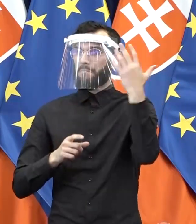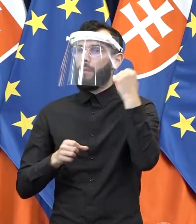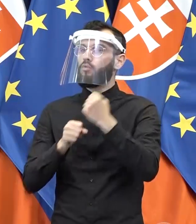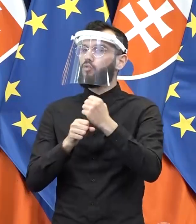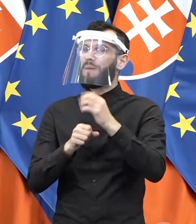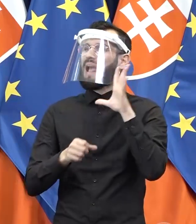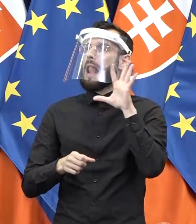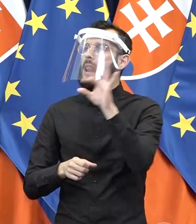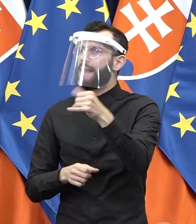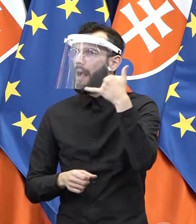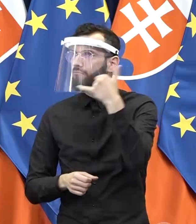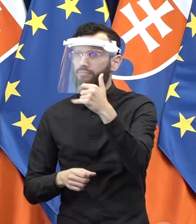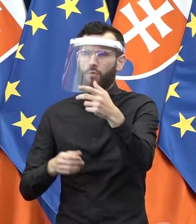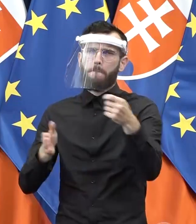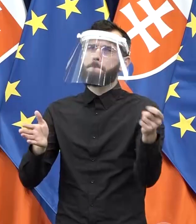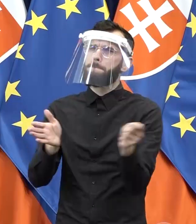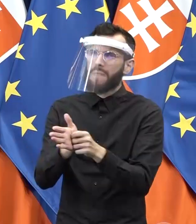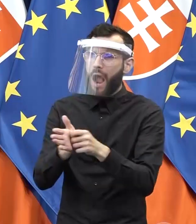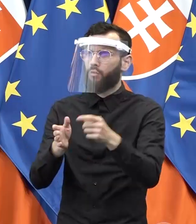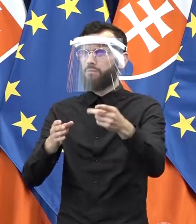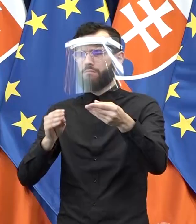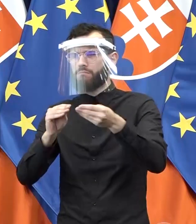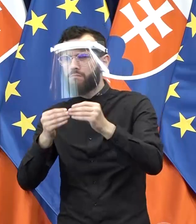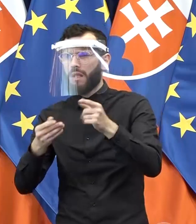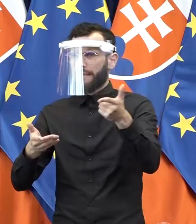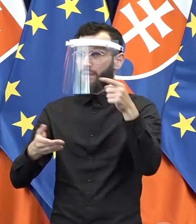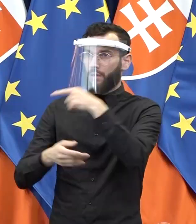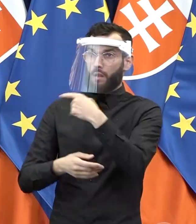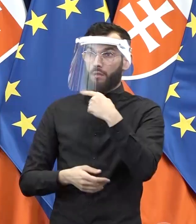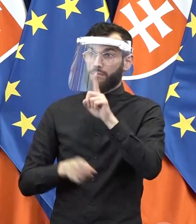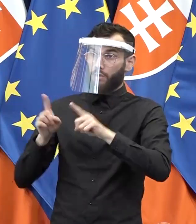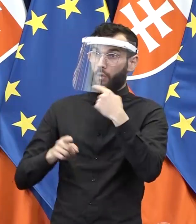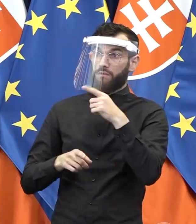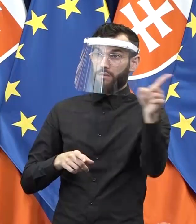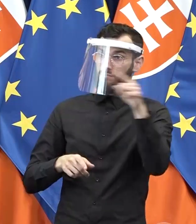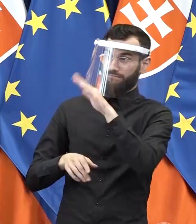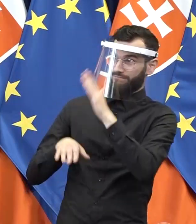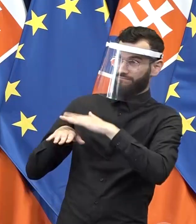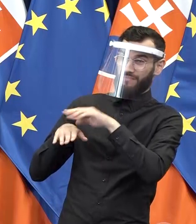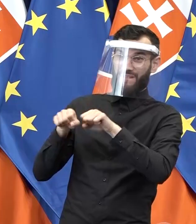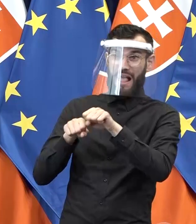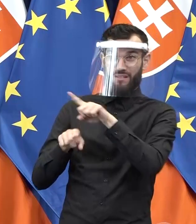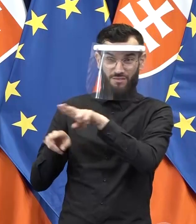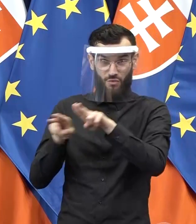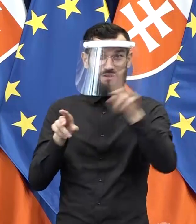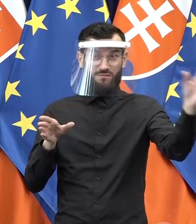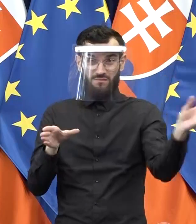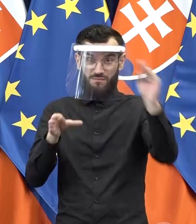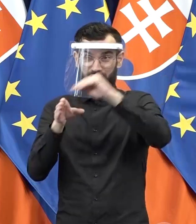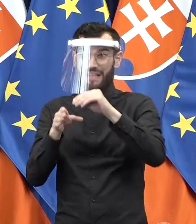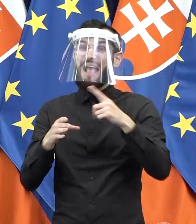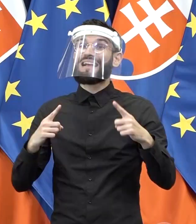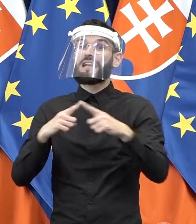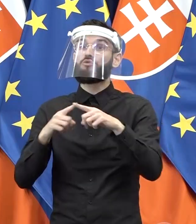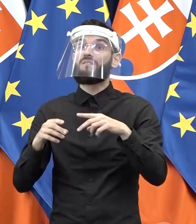dôchodcov na dodávky potravina a podobne. Ale samotní zástupcovia samozprávy vyzývajú vládu, aby aj oni boli súčasťou krízového štábu, či rozmyšľate nad